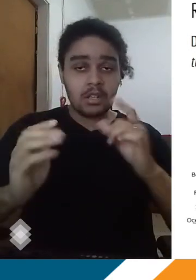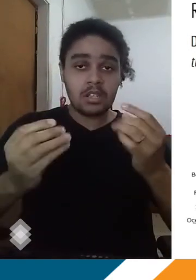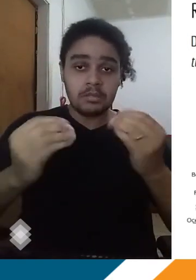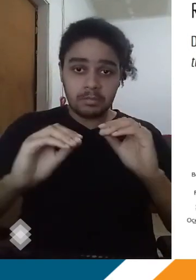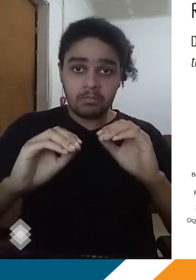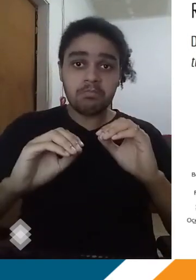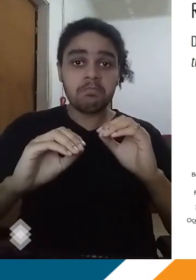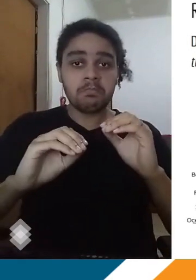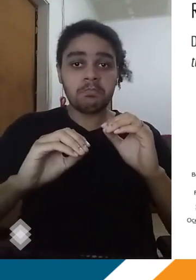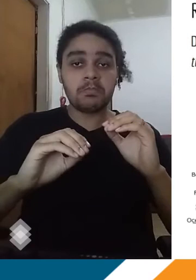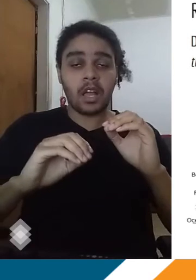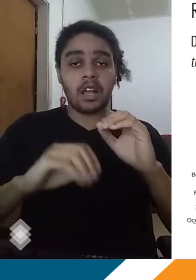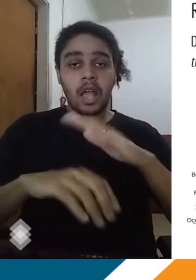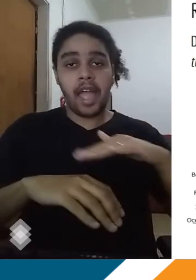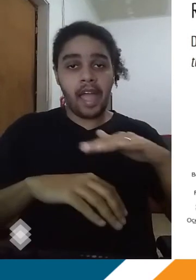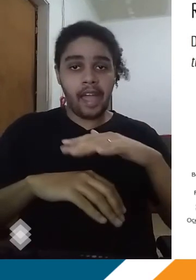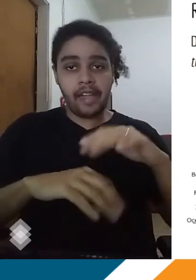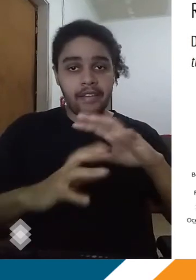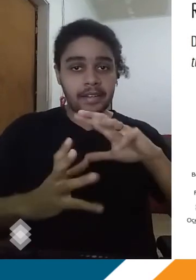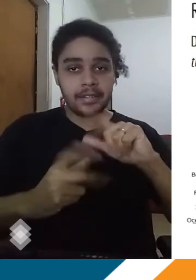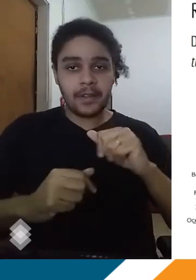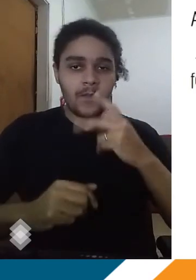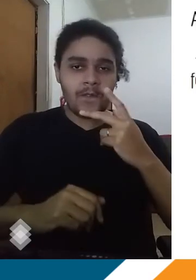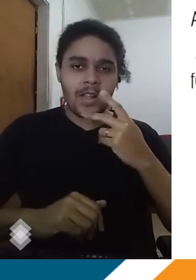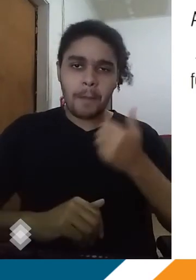que compõem a superfície terrestre.